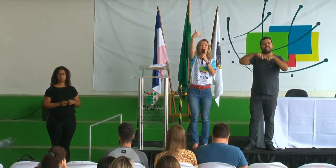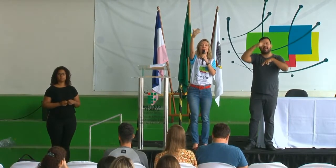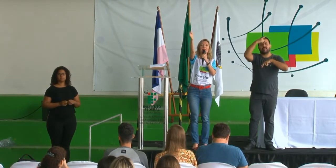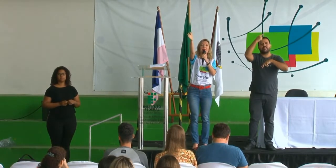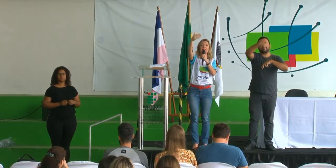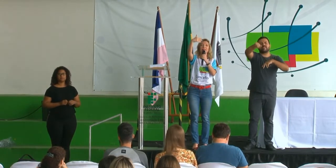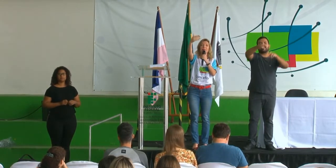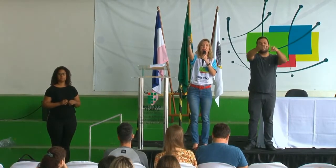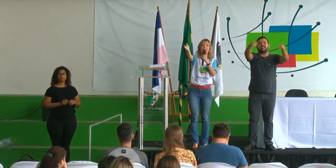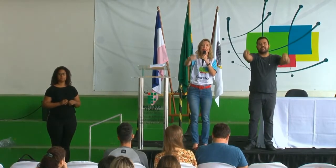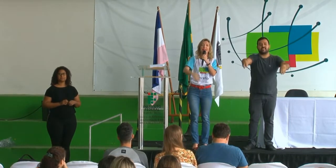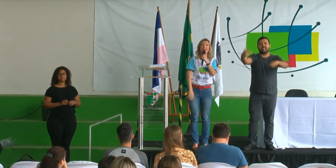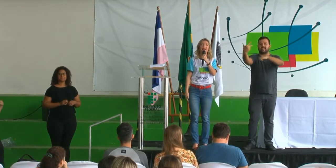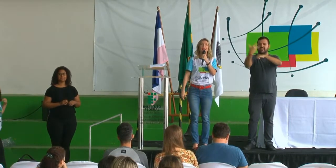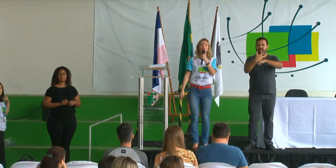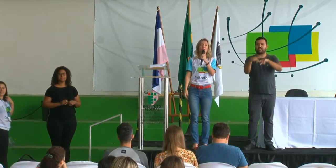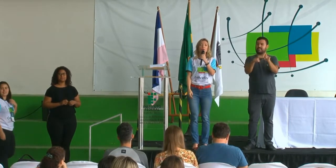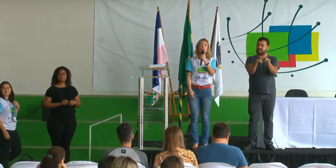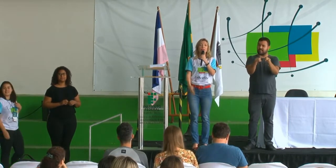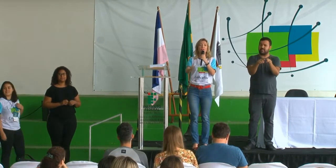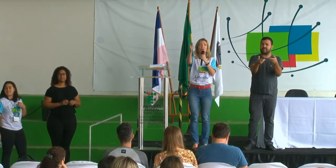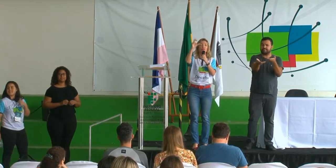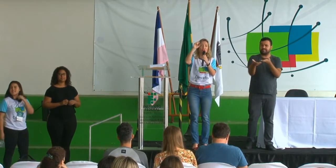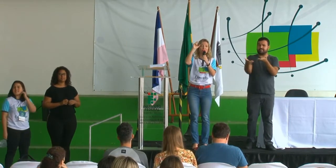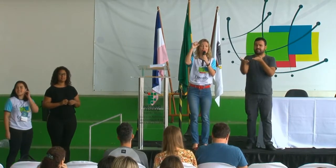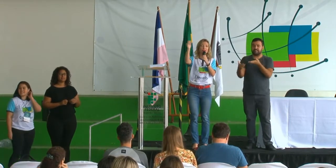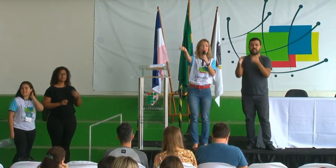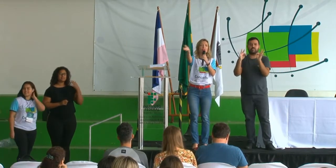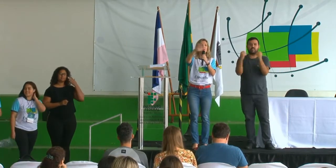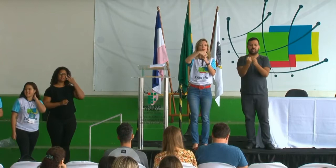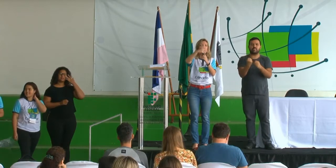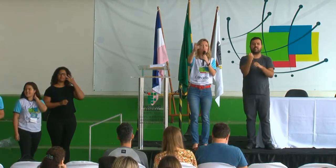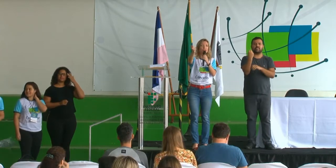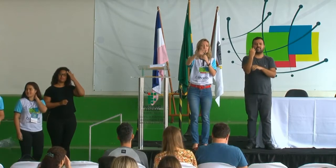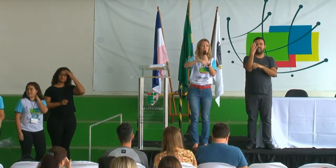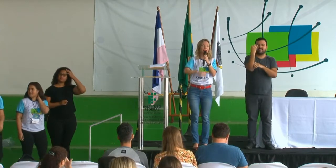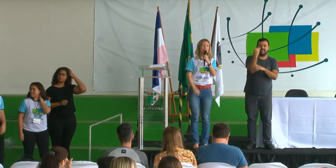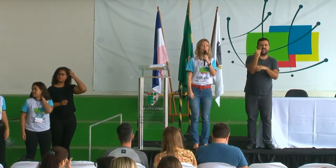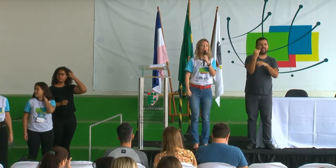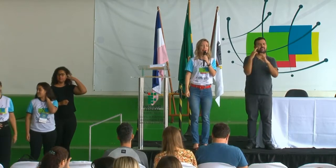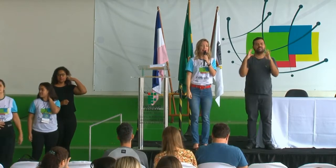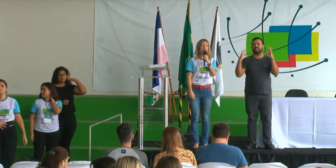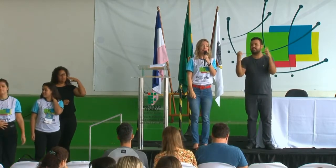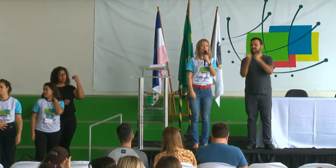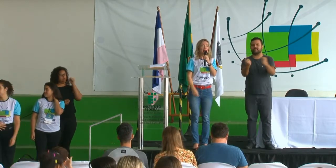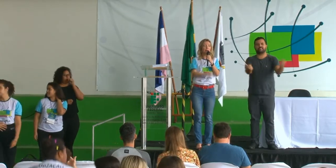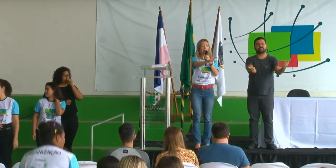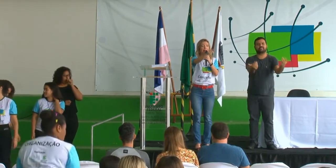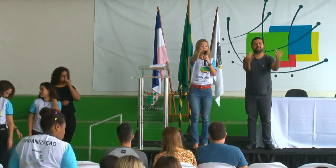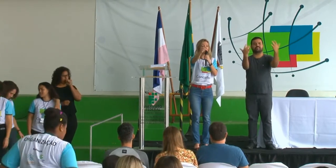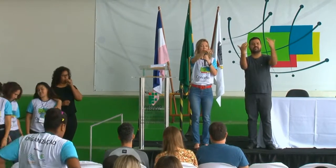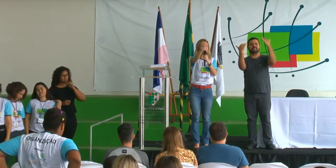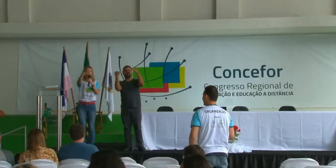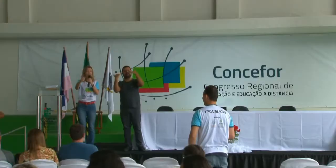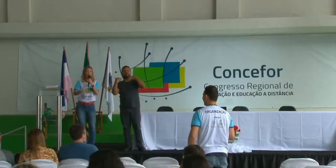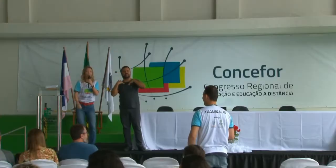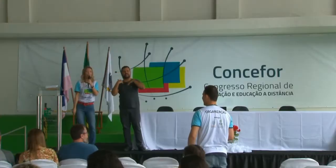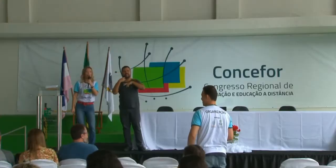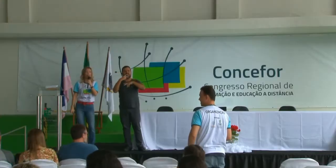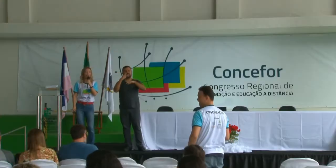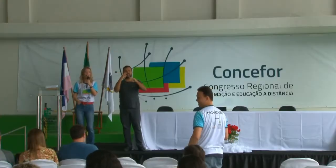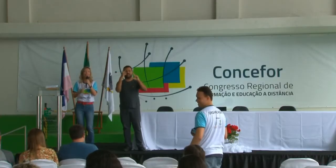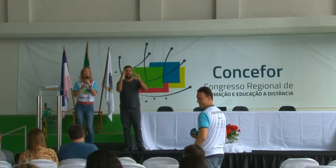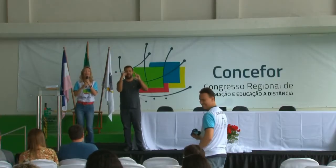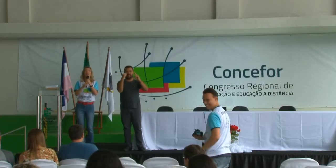pessoal da câmera também, todo mundo da fotografia, que todo mundo viesse para cá, dá a máquina aí para alguém